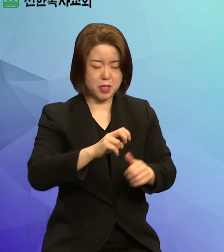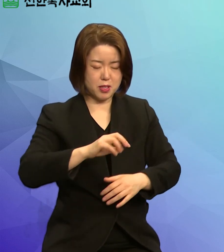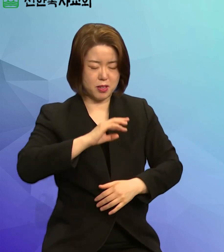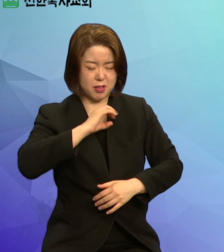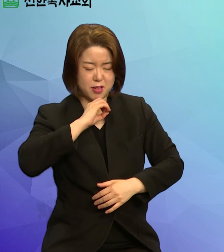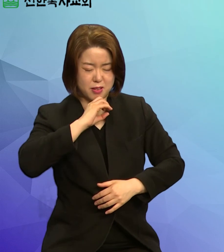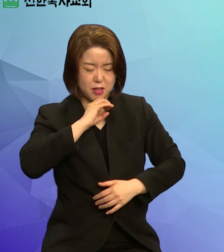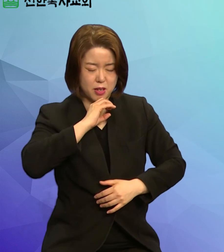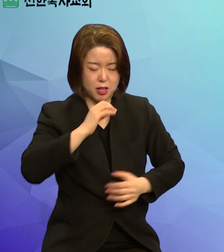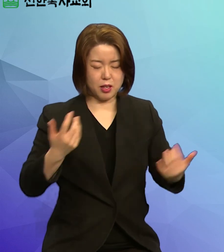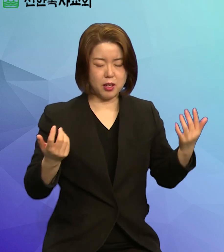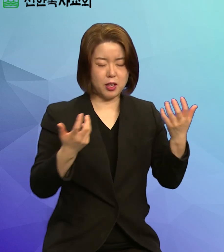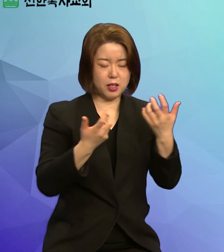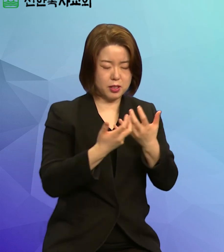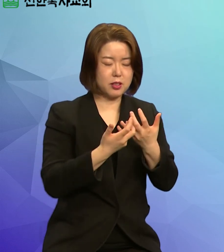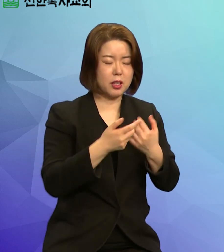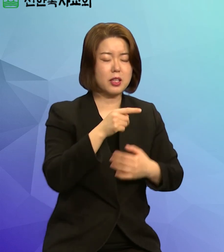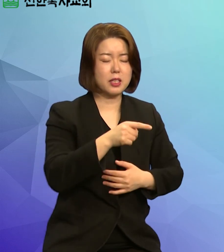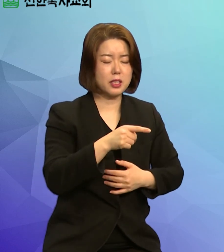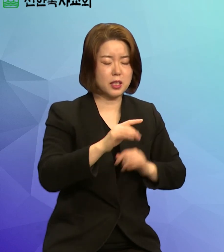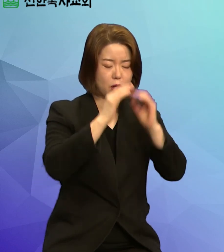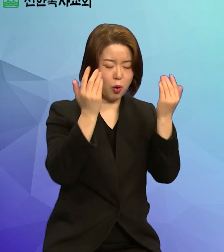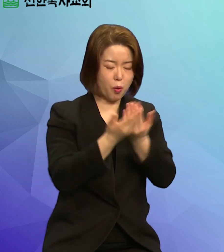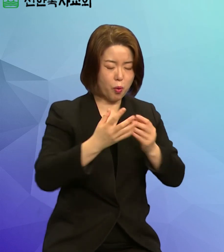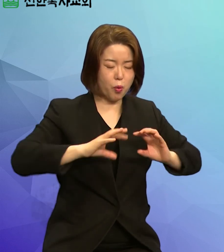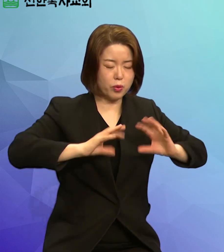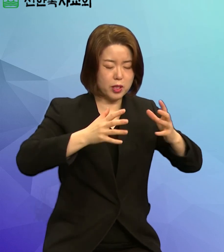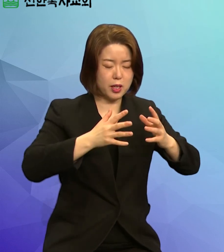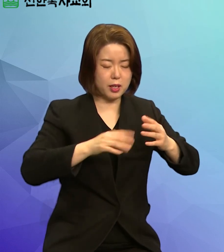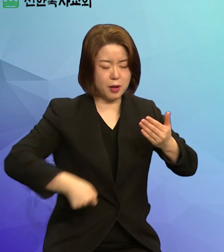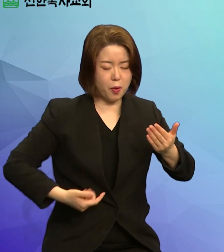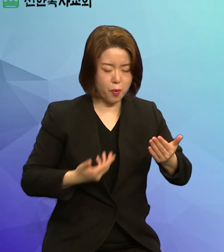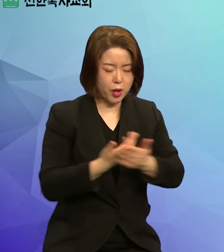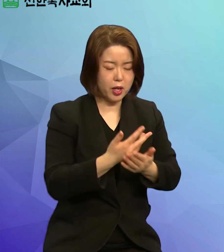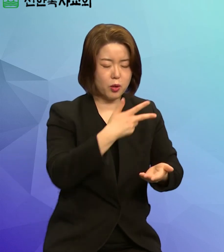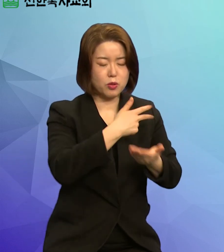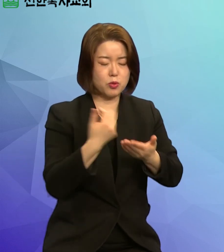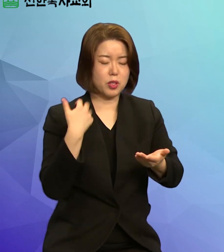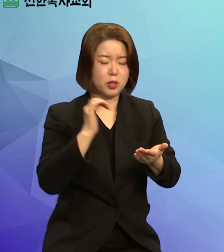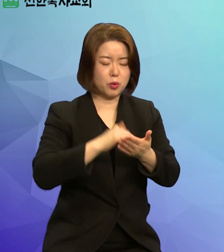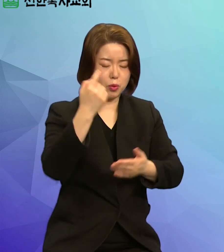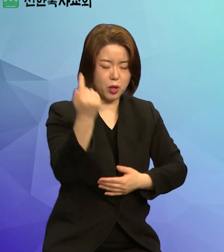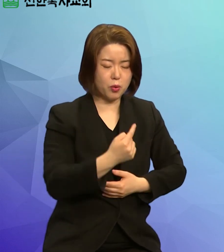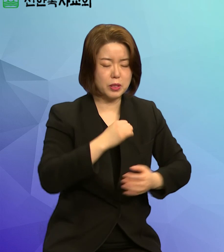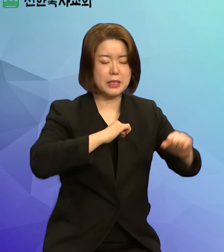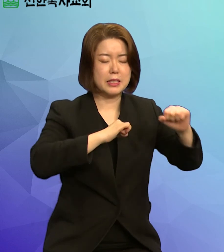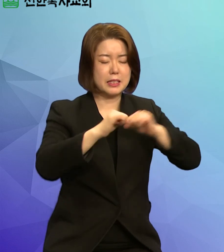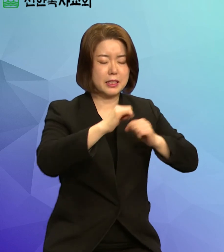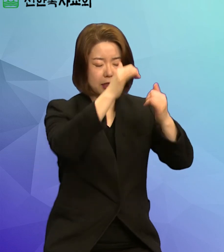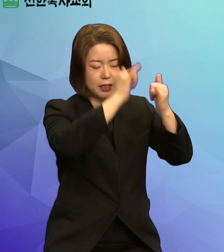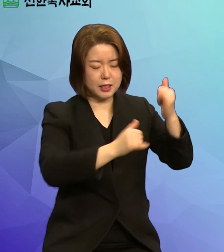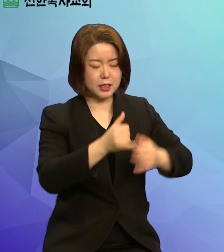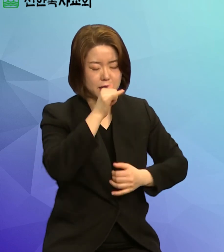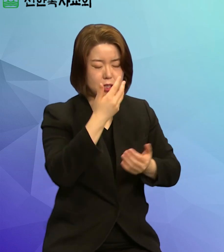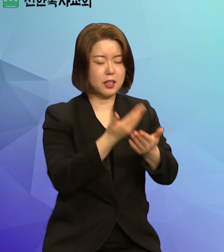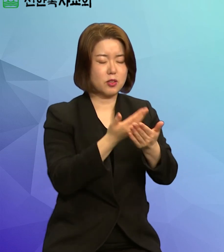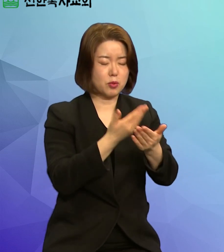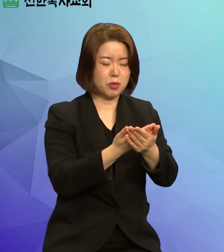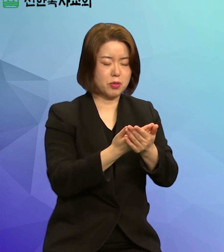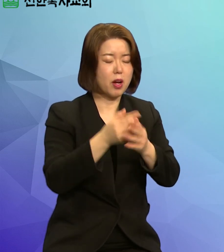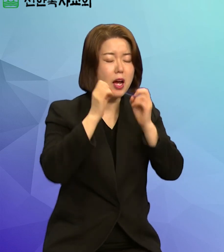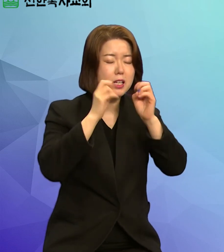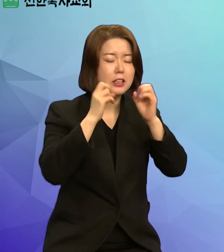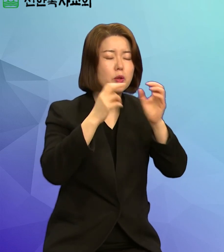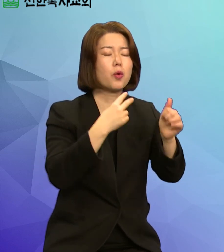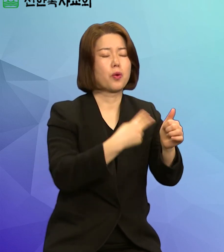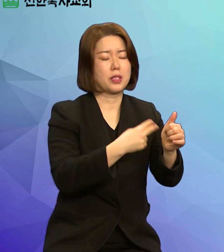증오로 가득한 하나님 온 세계가 회개하고 주께로 돌아오는 역사가 있게 하여 주옵소서.